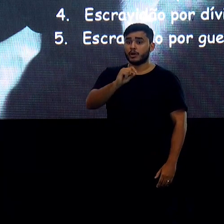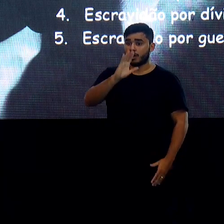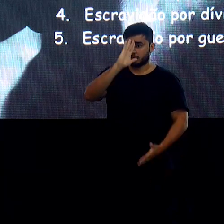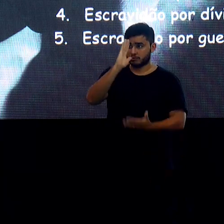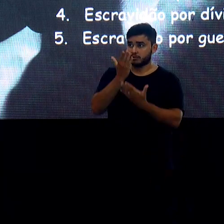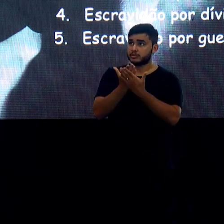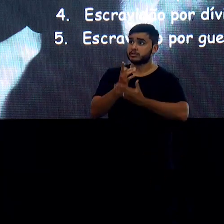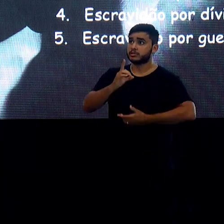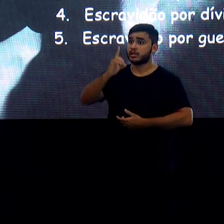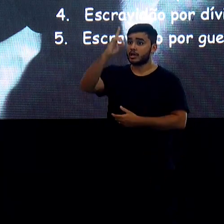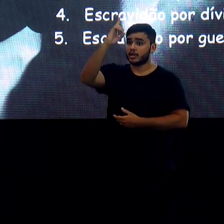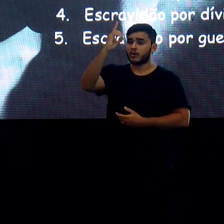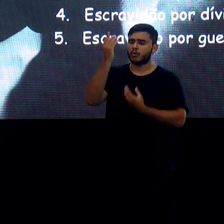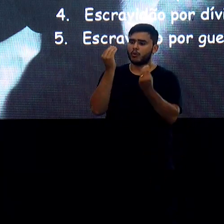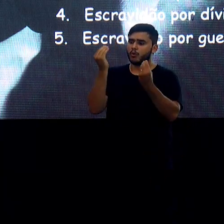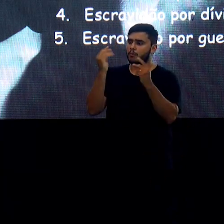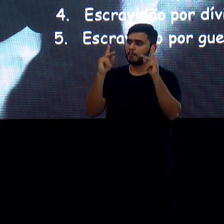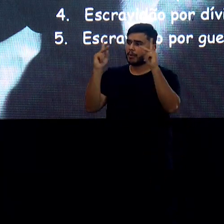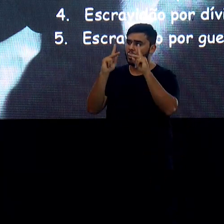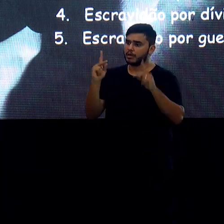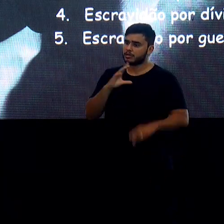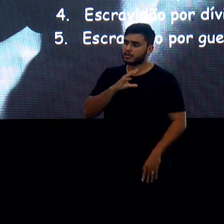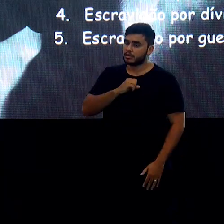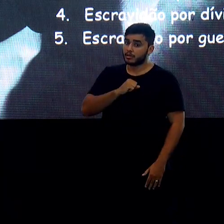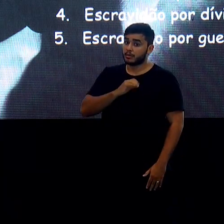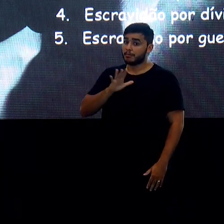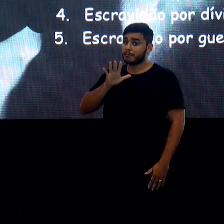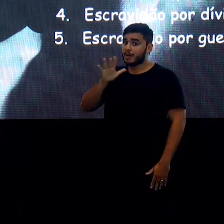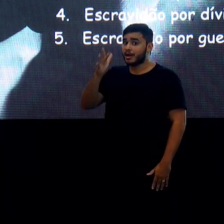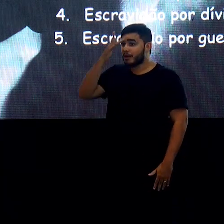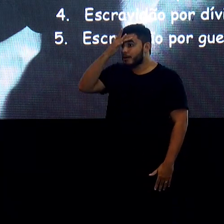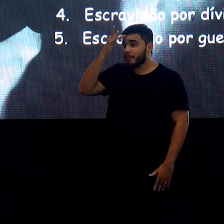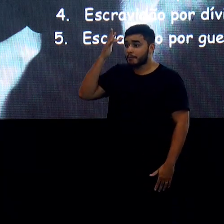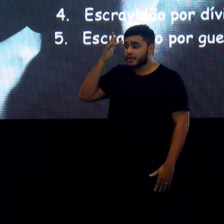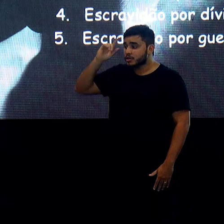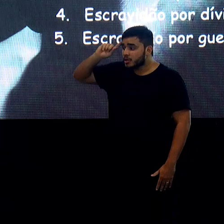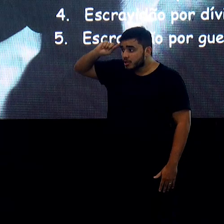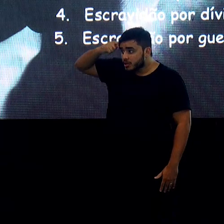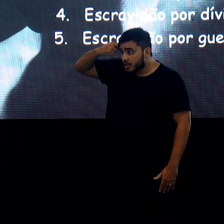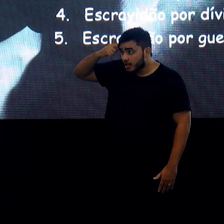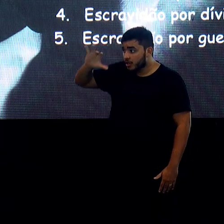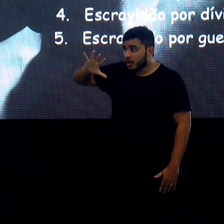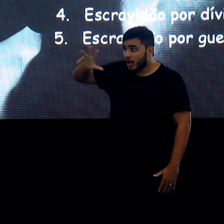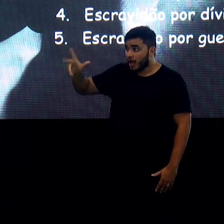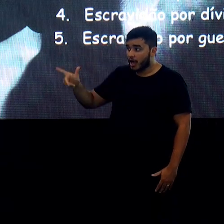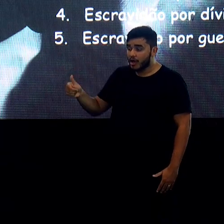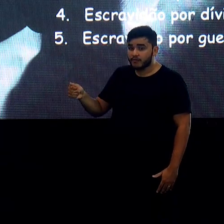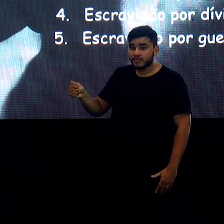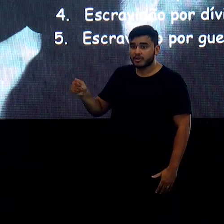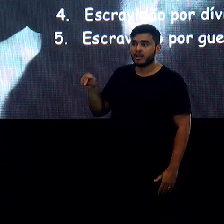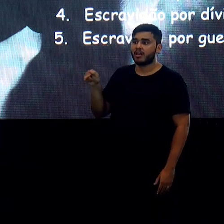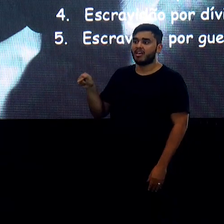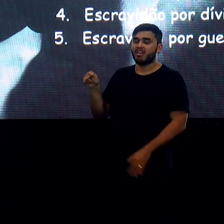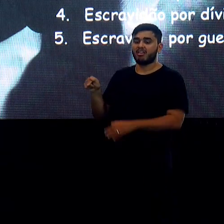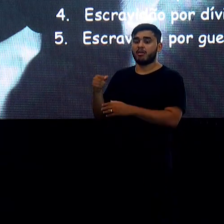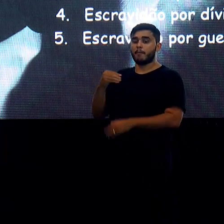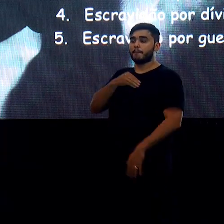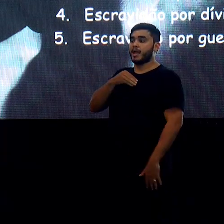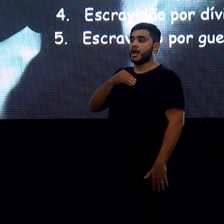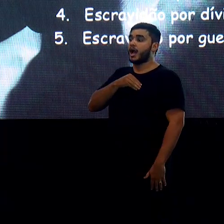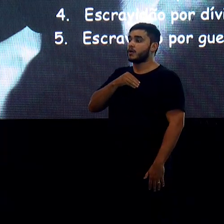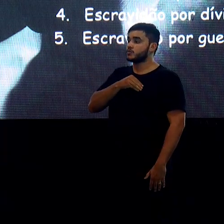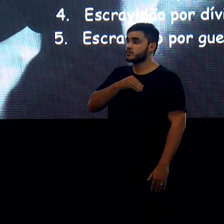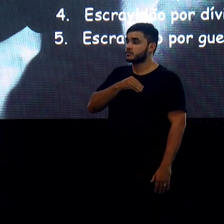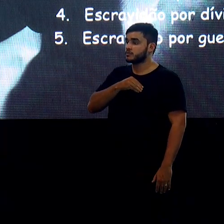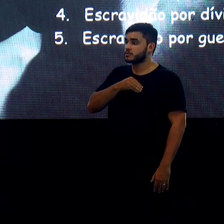um pensamento de que o negro vivia em pecado na África. Existe uma